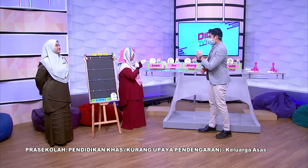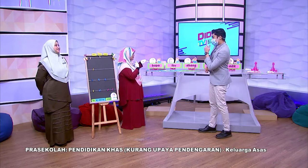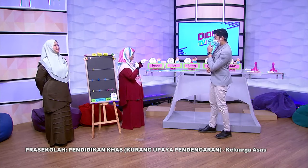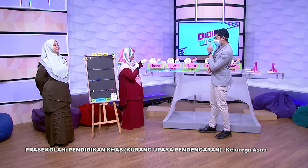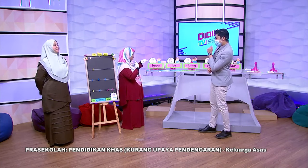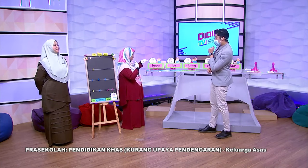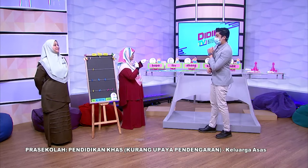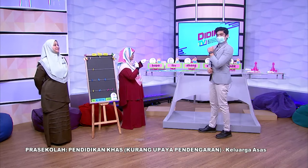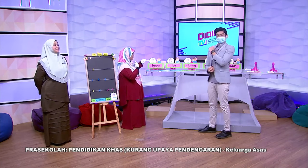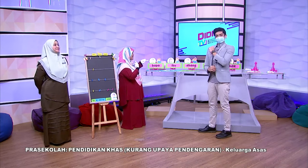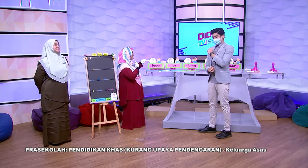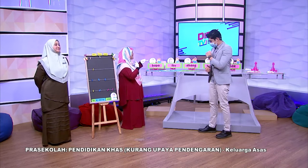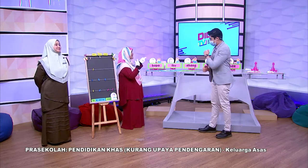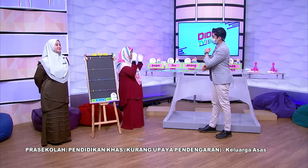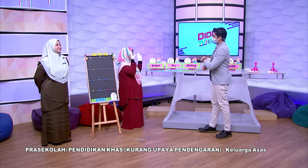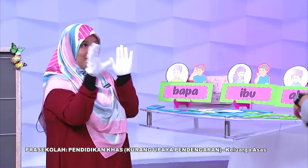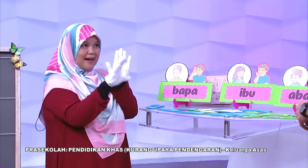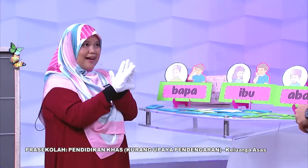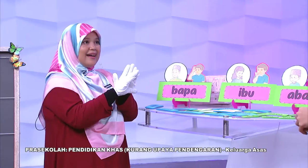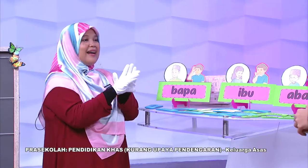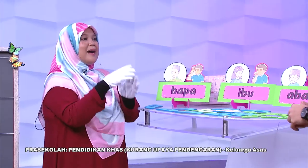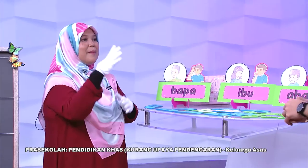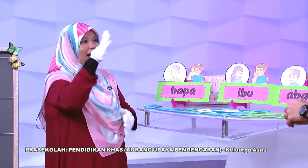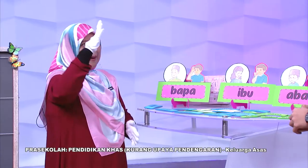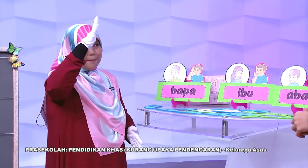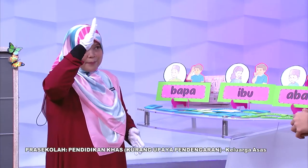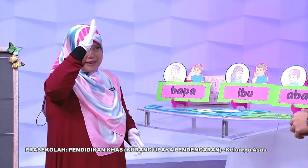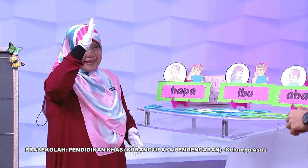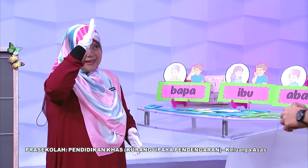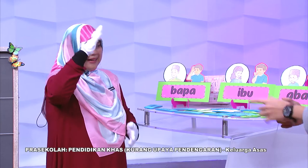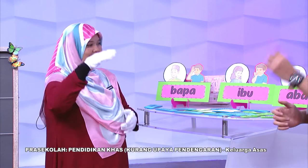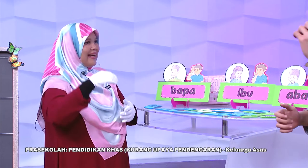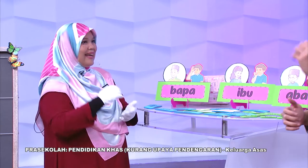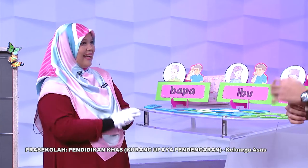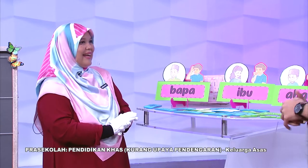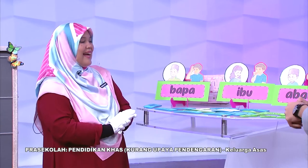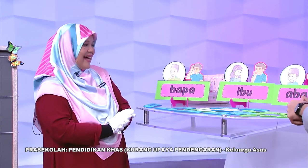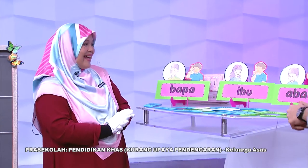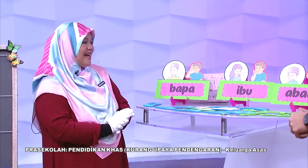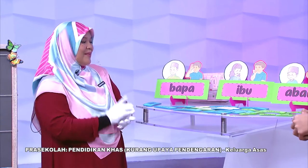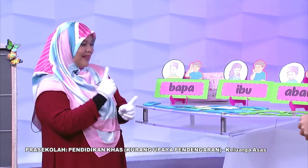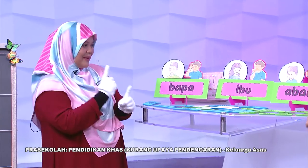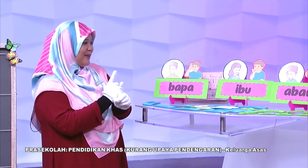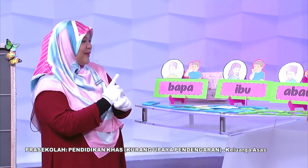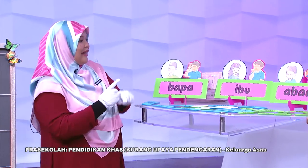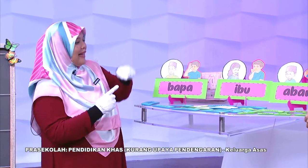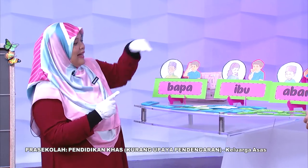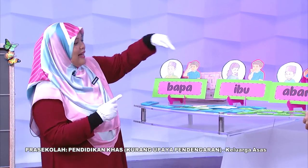nih FW gambar baper hidup keluarganya betul ini